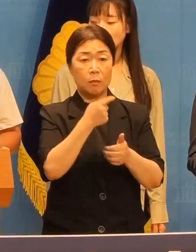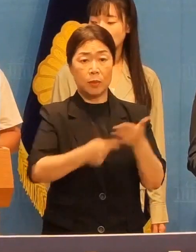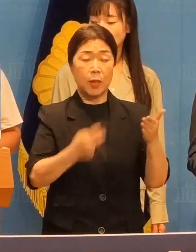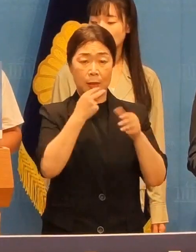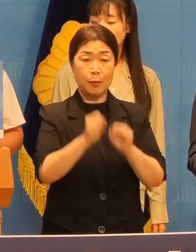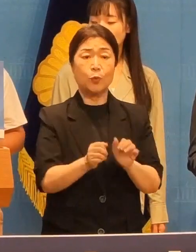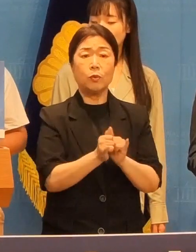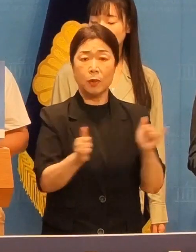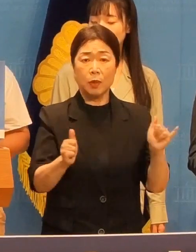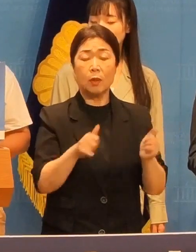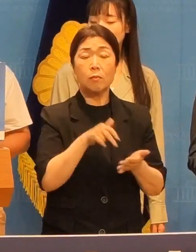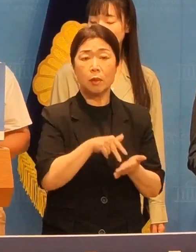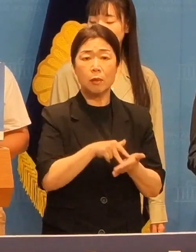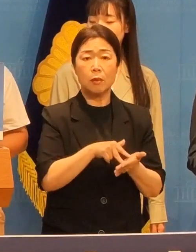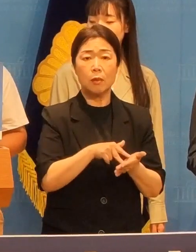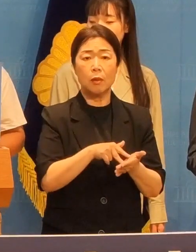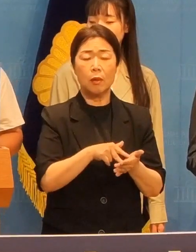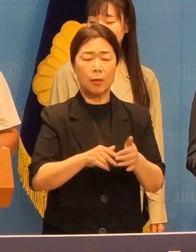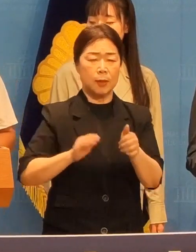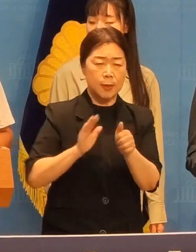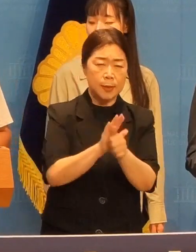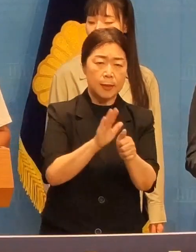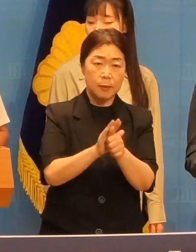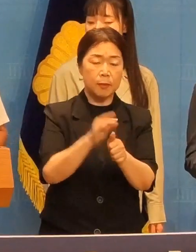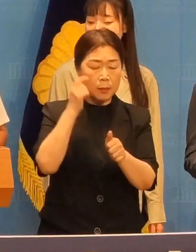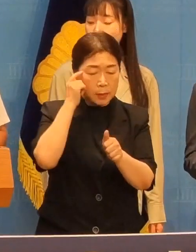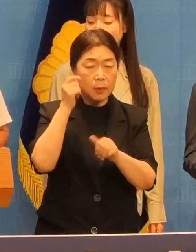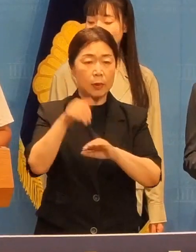여기에 충분한 힘을 보태겠습니다.